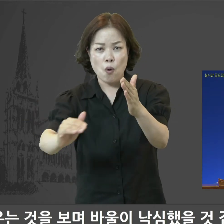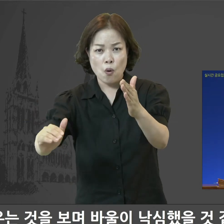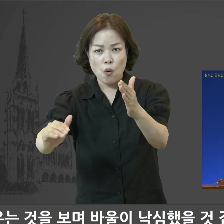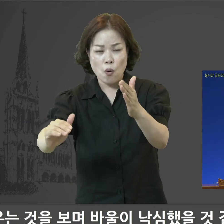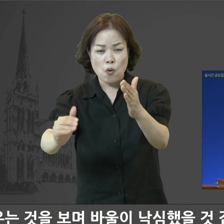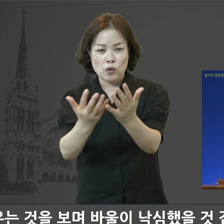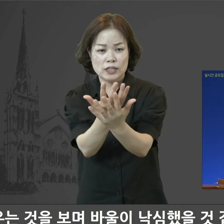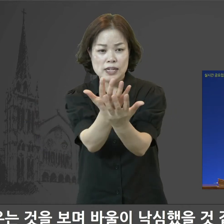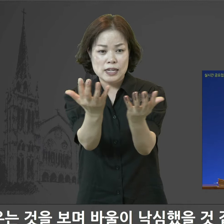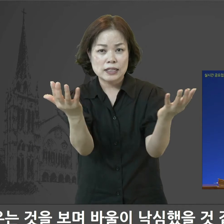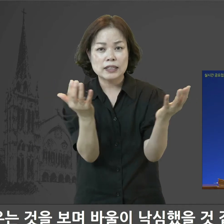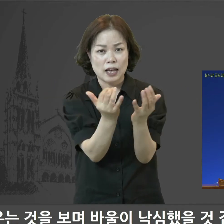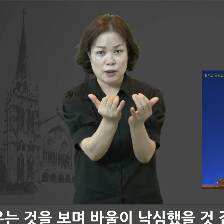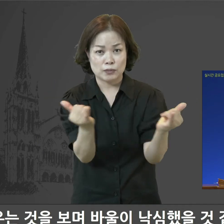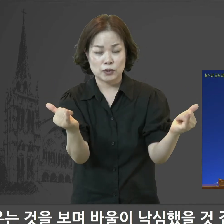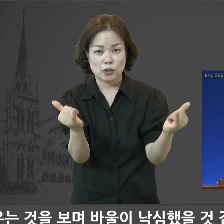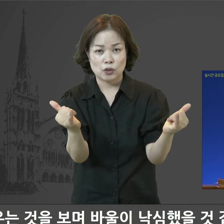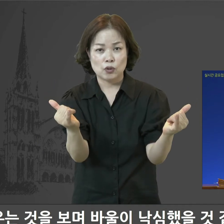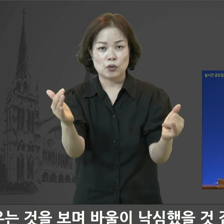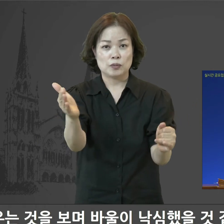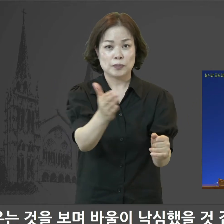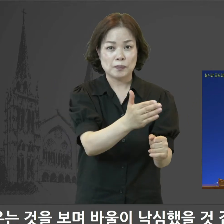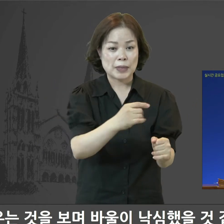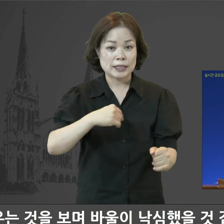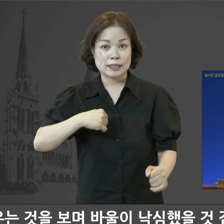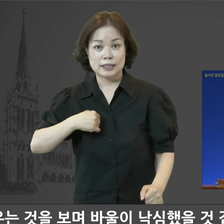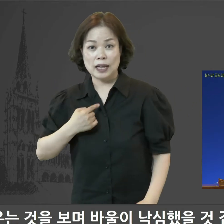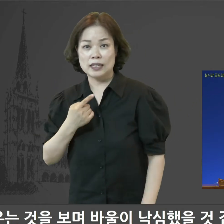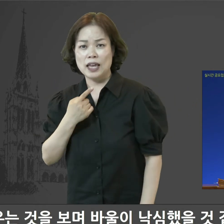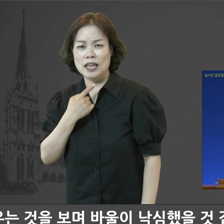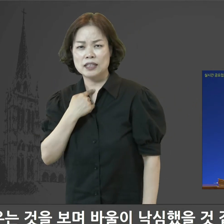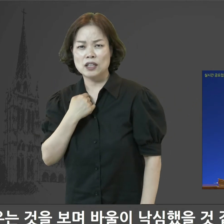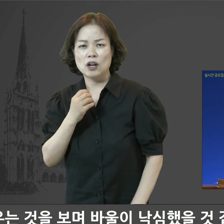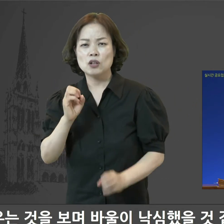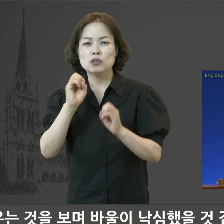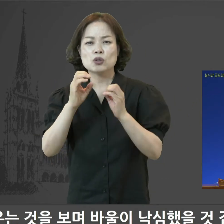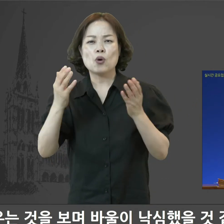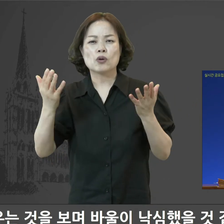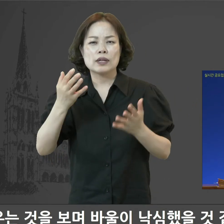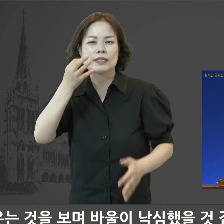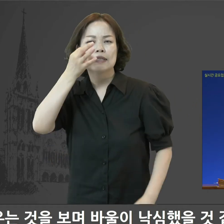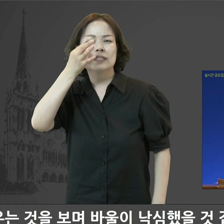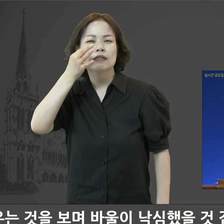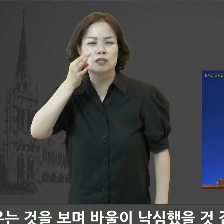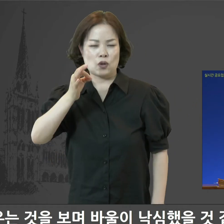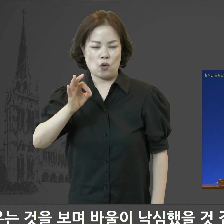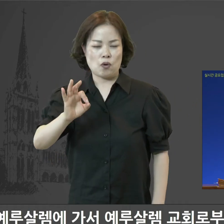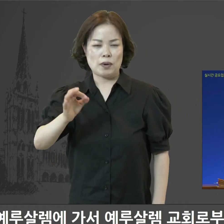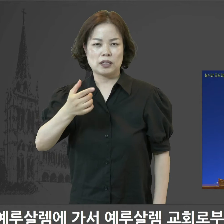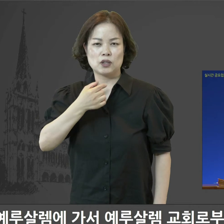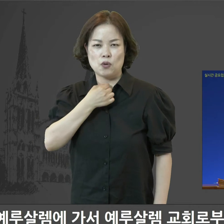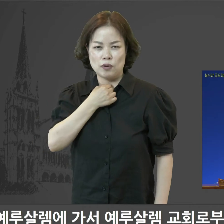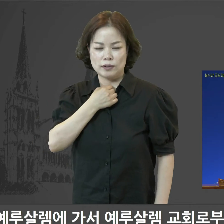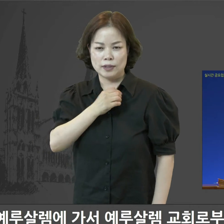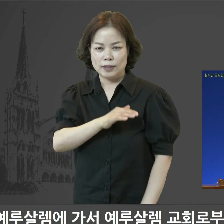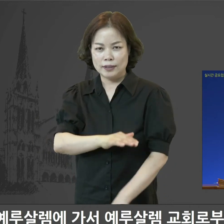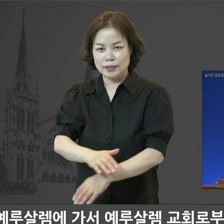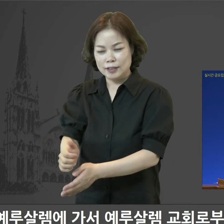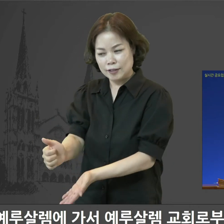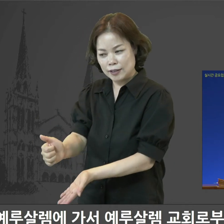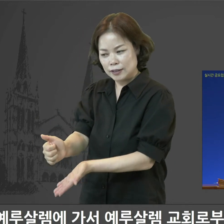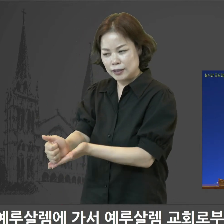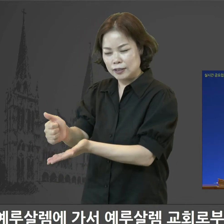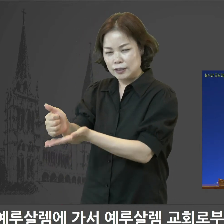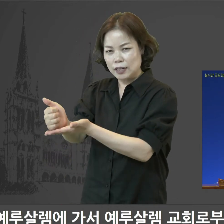예루살렘의 이제 사람들로부터, 특별히 교회로부터 자기가 했던 선교 사역을 인정받는 거였습니다. 잘했다 칭찬